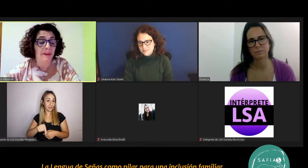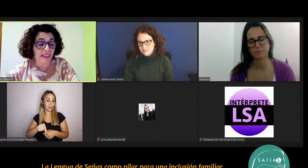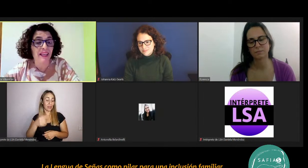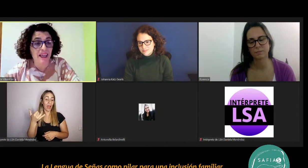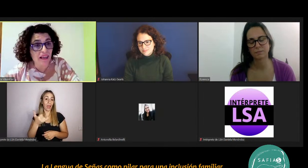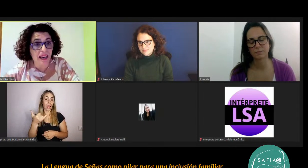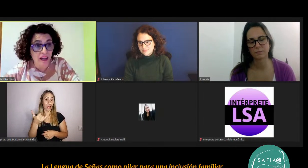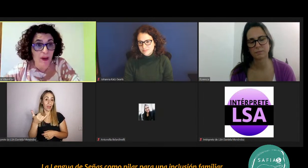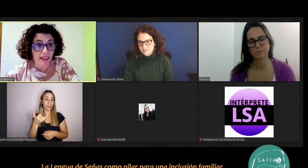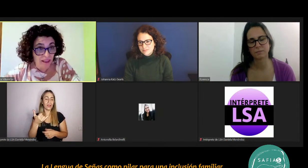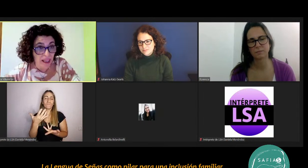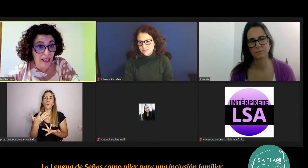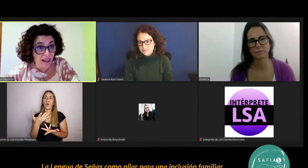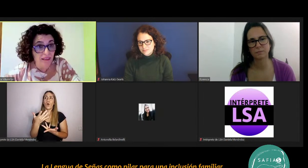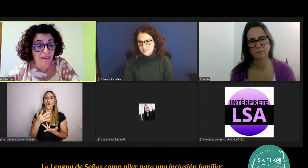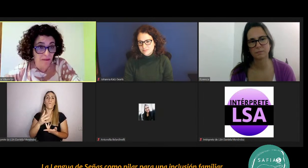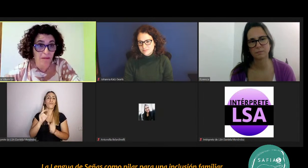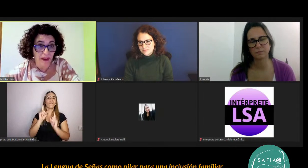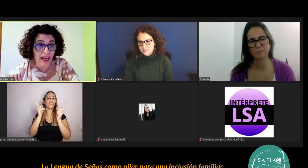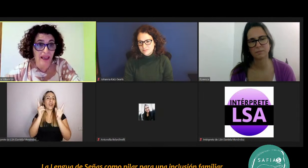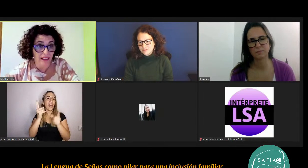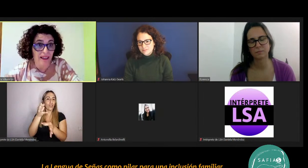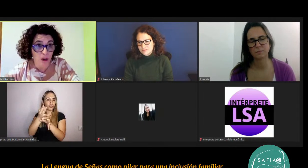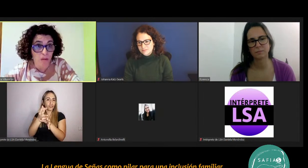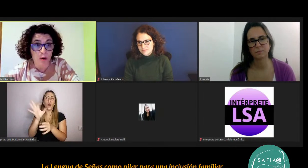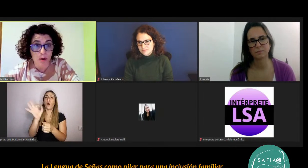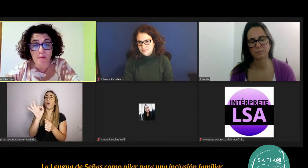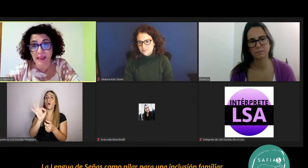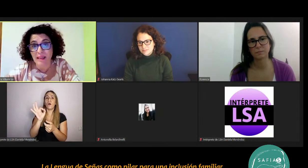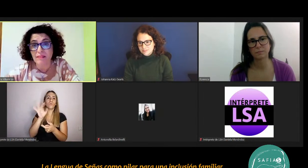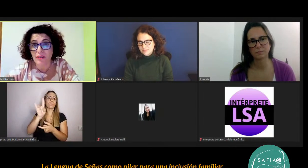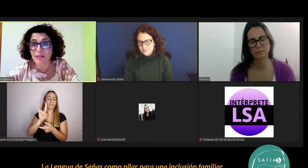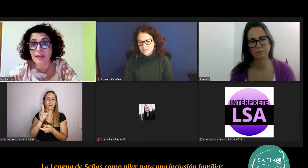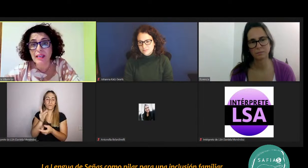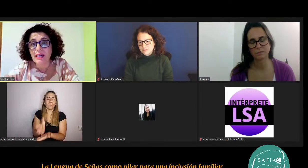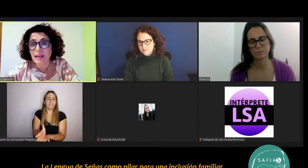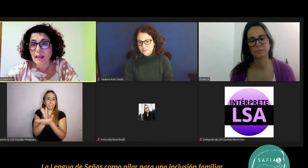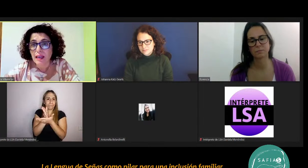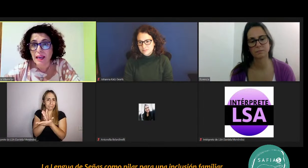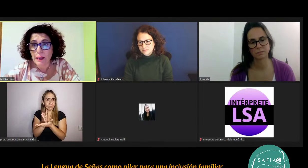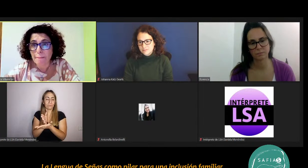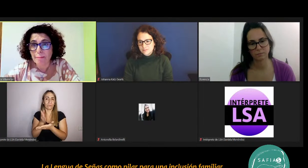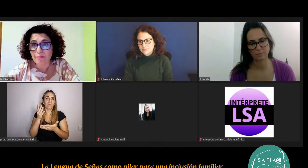del aprender la lengua de señas para egresar como maestro.